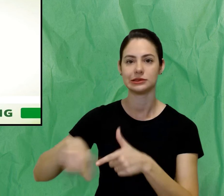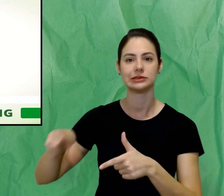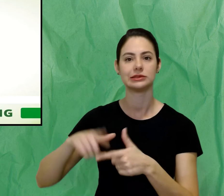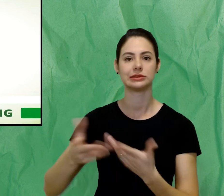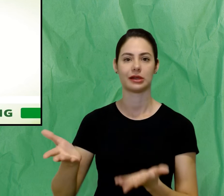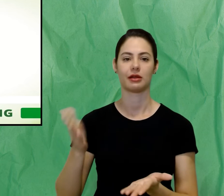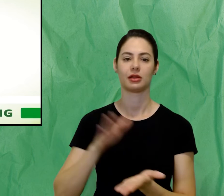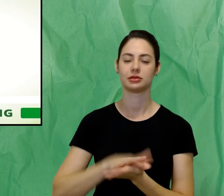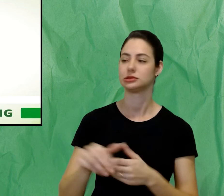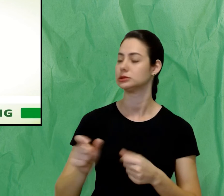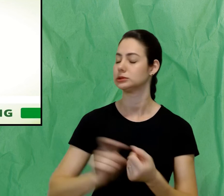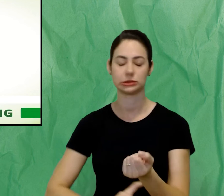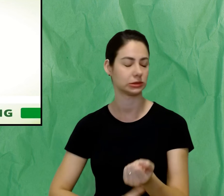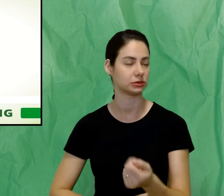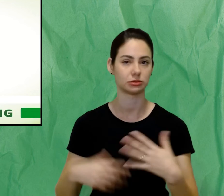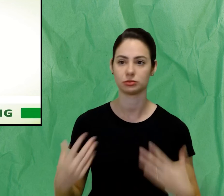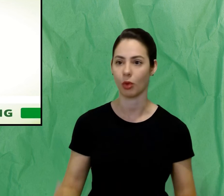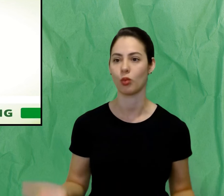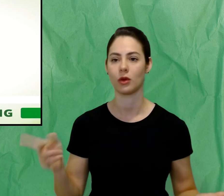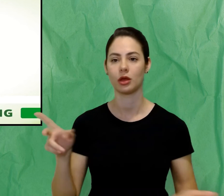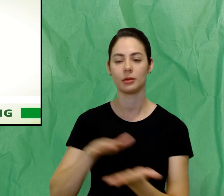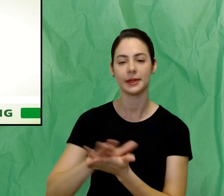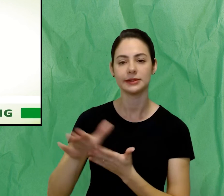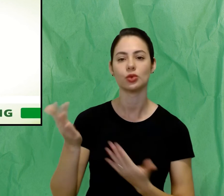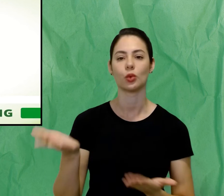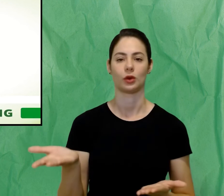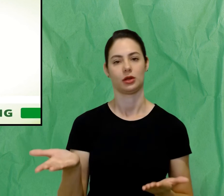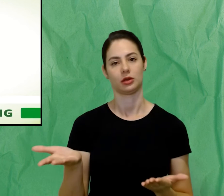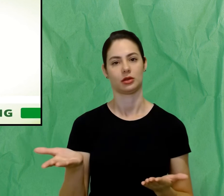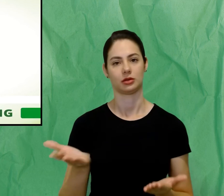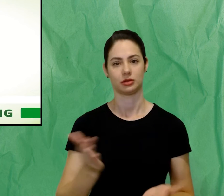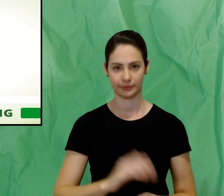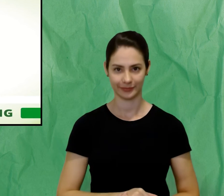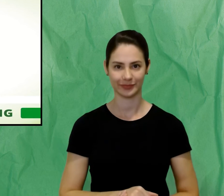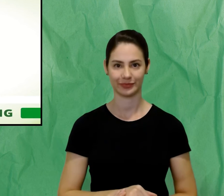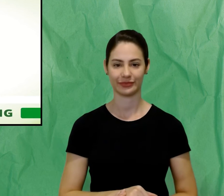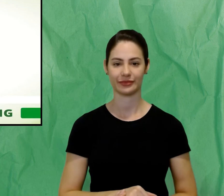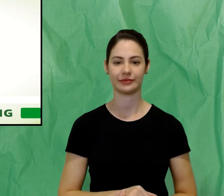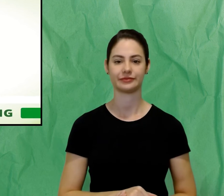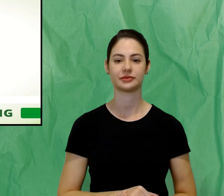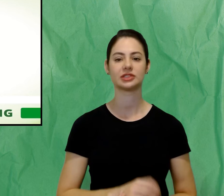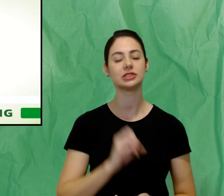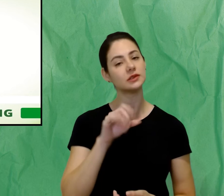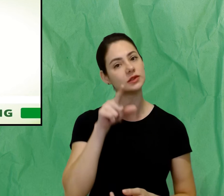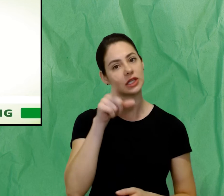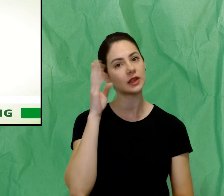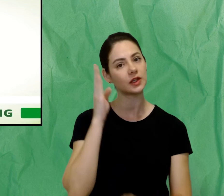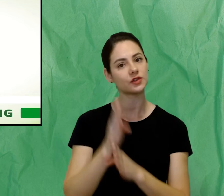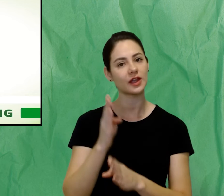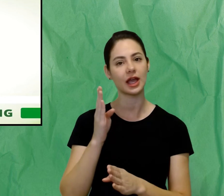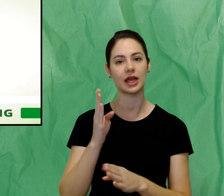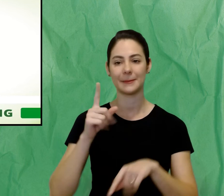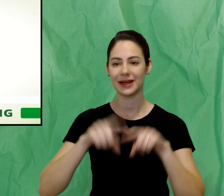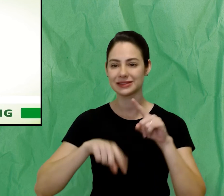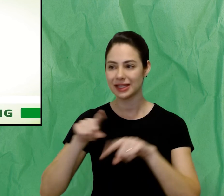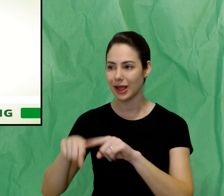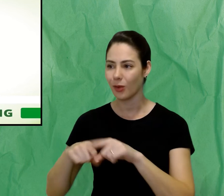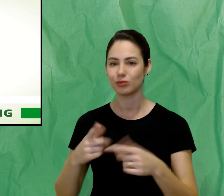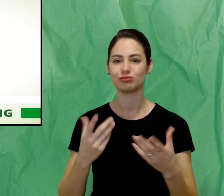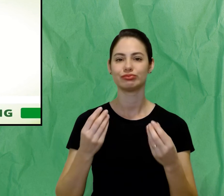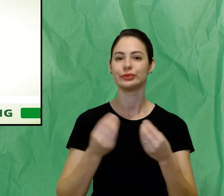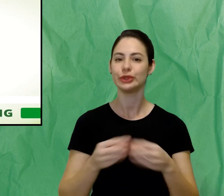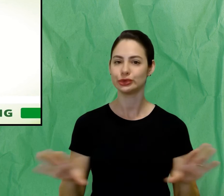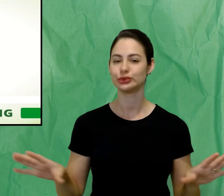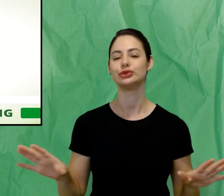vive dando problema, que te deixa irritado, que toma o seu tempo. E se você identificar que esses